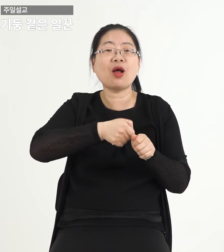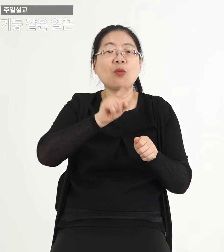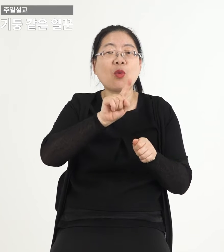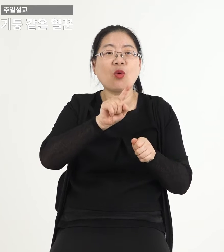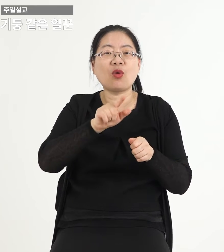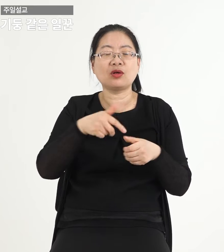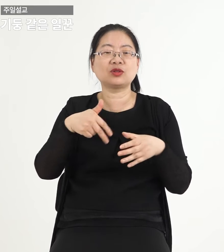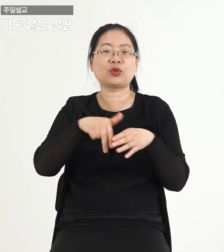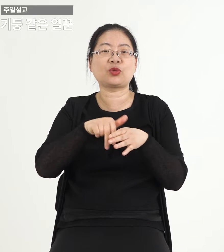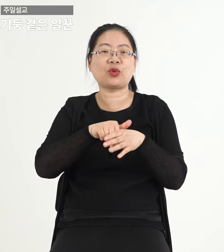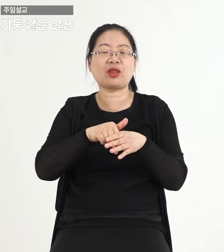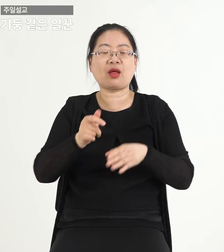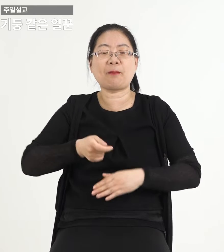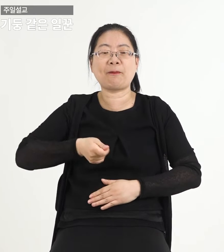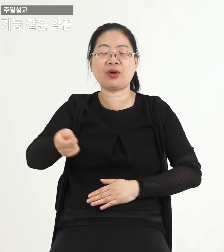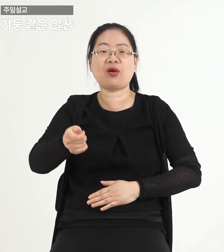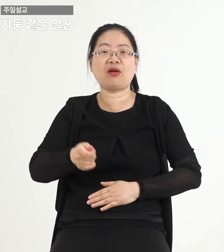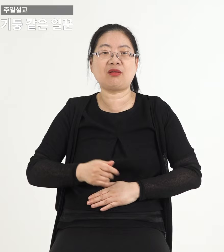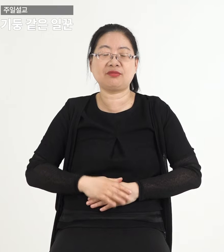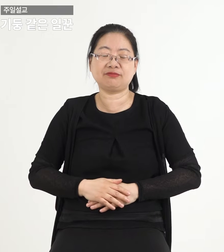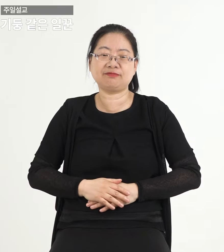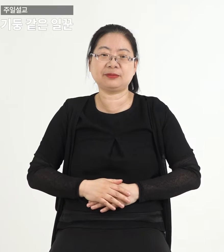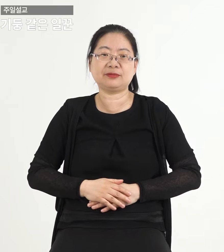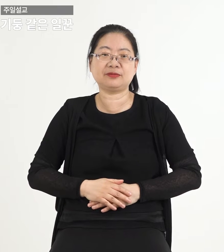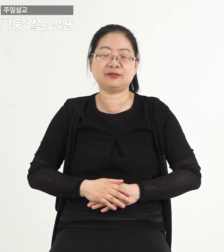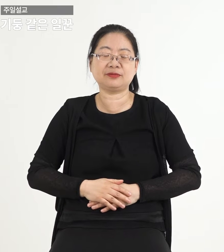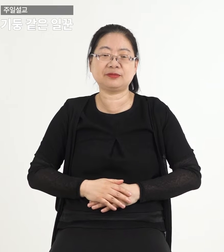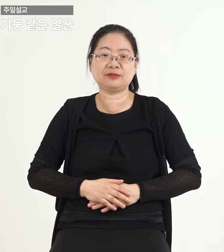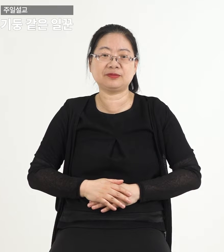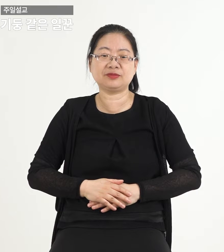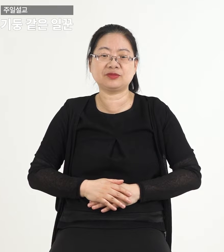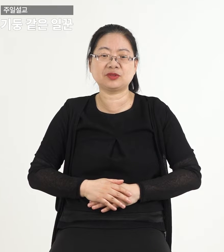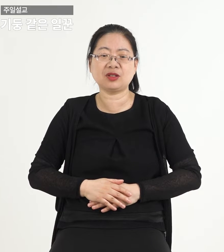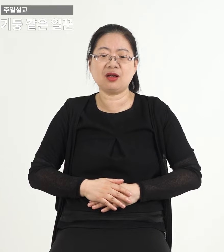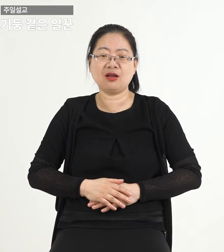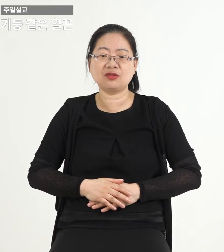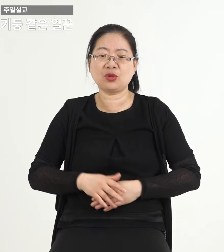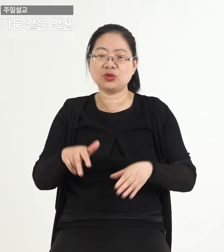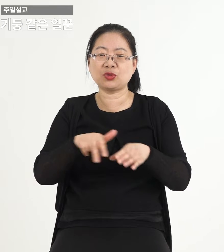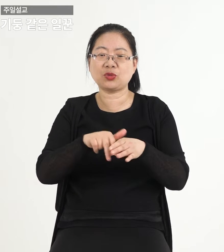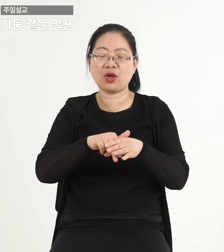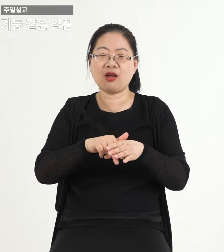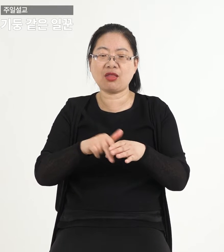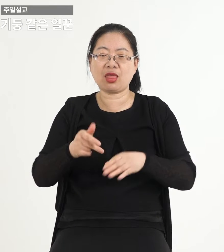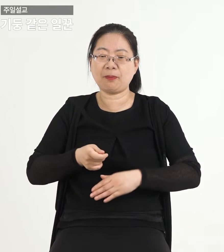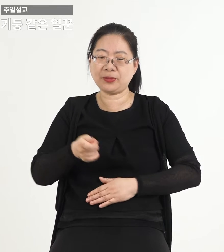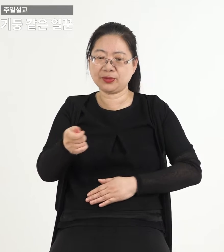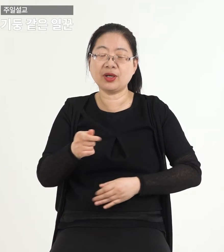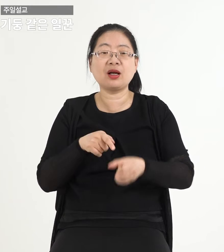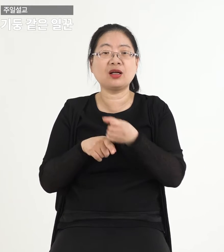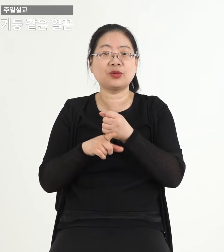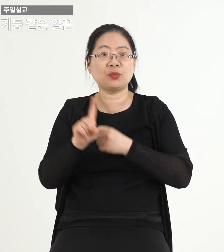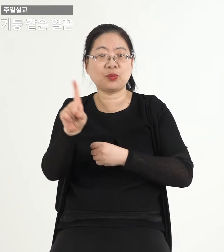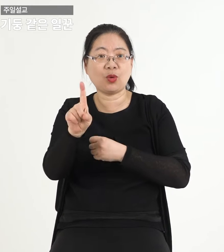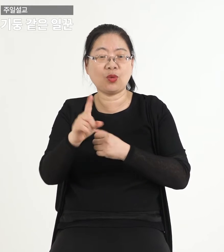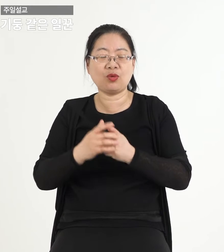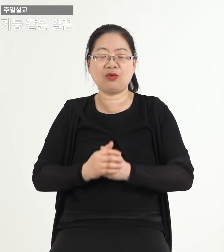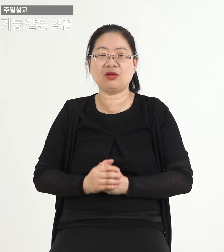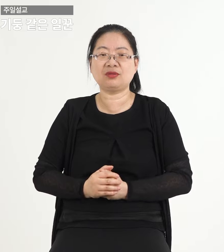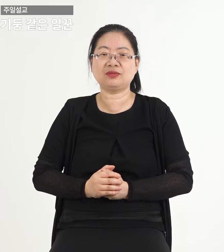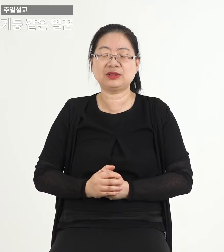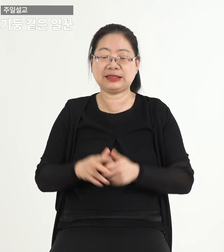출교를 당하는 겁니다. 그러니까 출교를 당한다는 것은 단순한 징벌이 아니고,